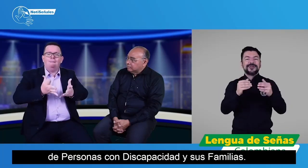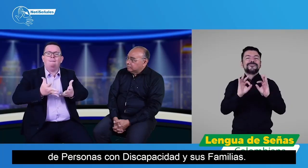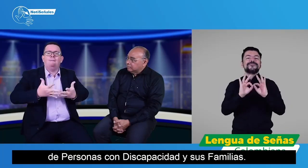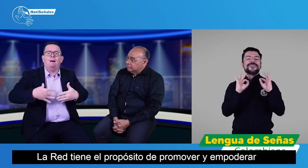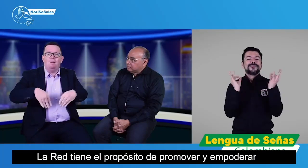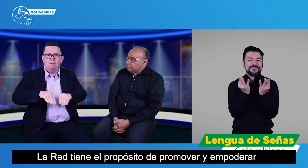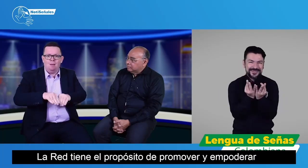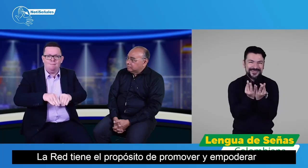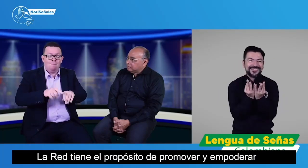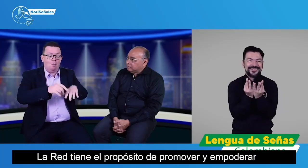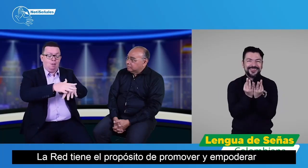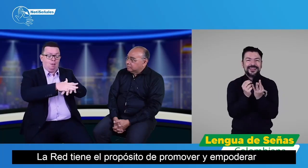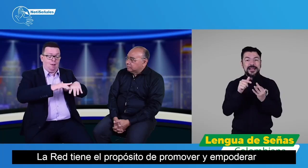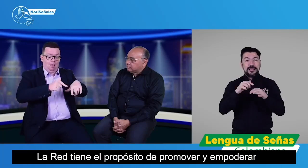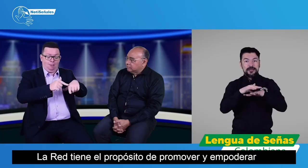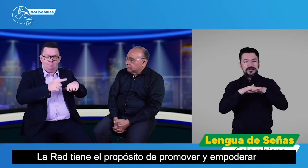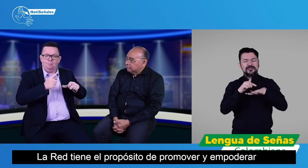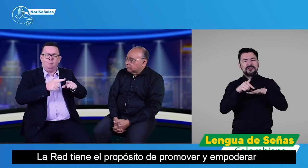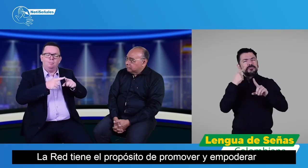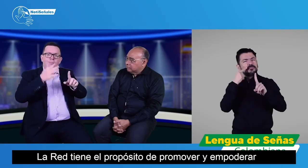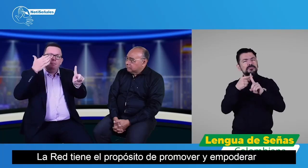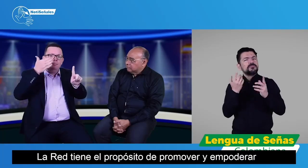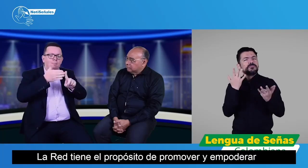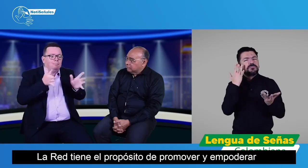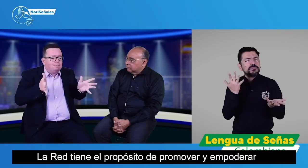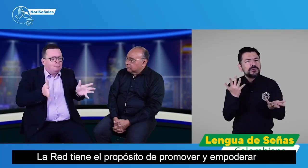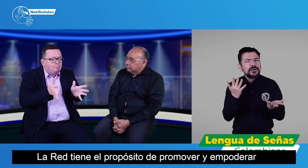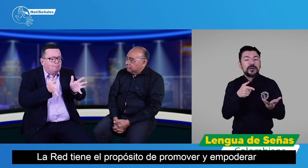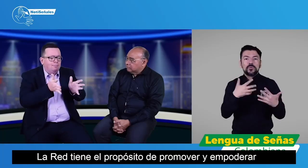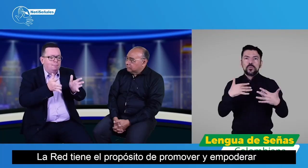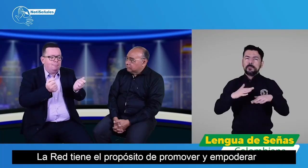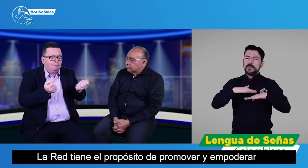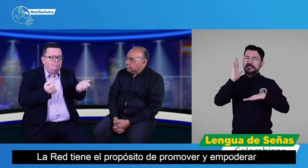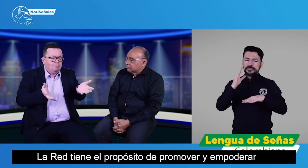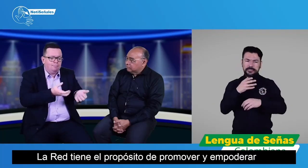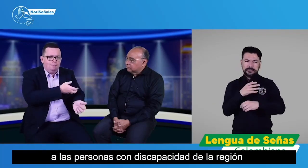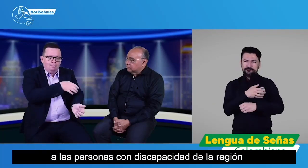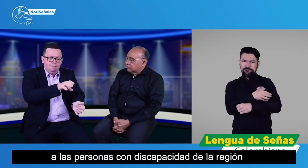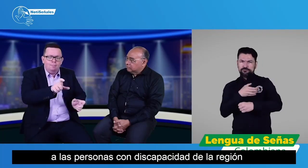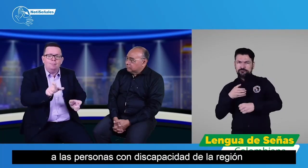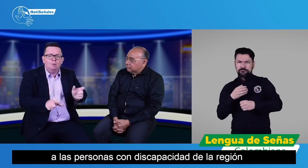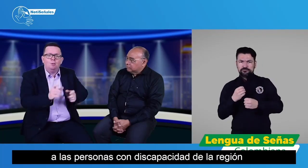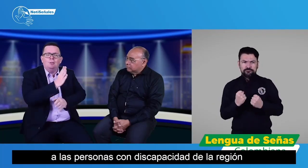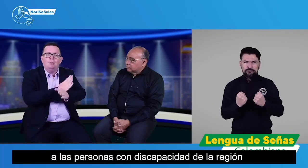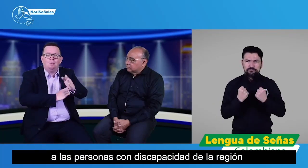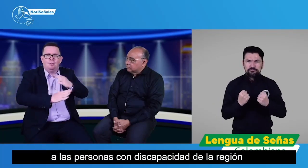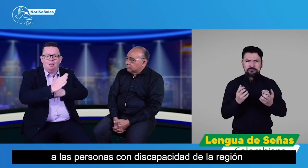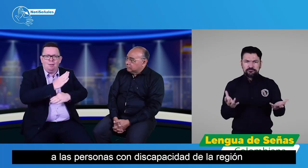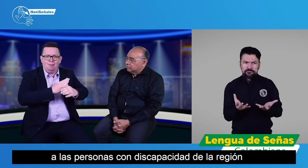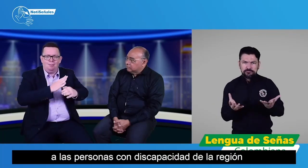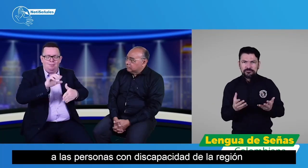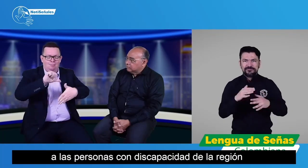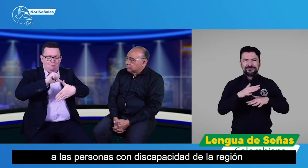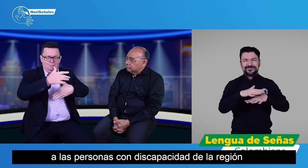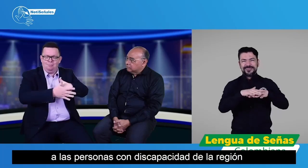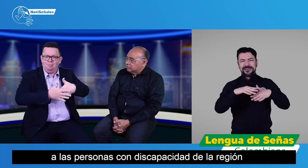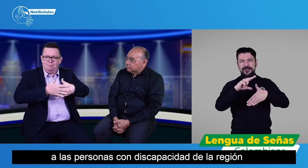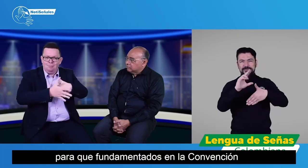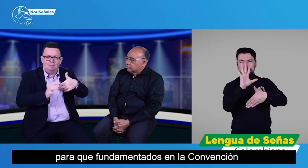La Red tiene el propósito de promover y empoderar a las personas con discapacidad de la región para que